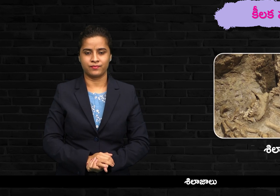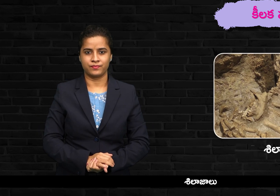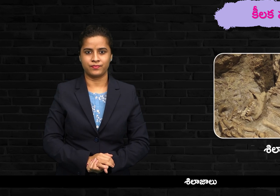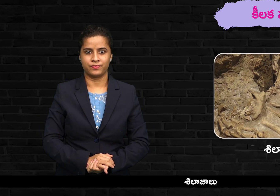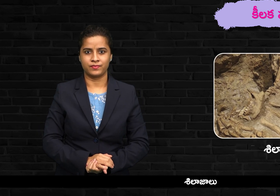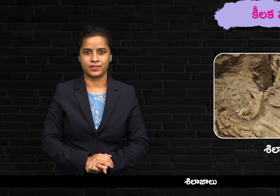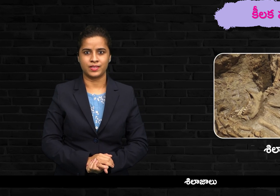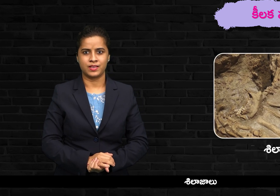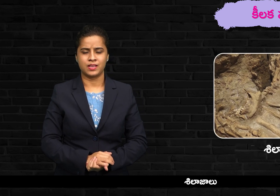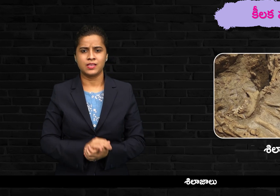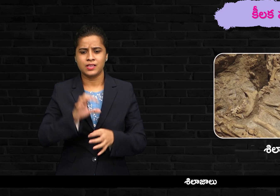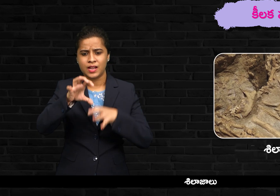శిలాజాలు,